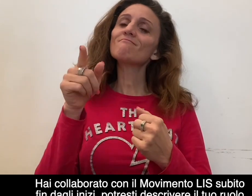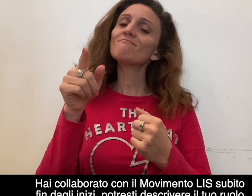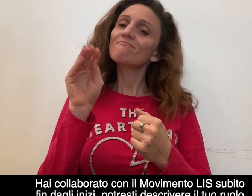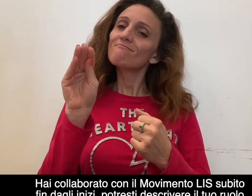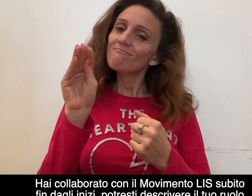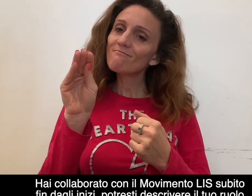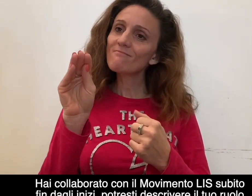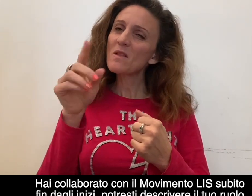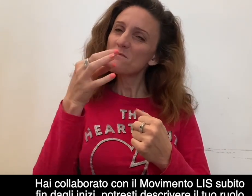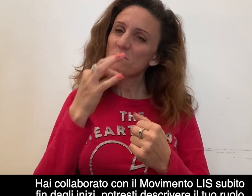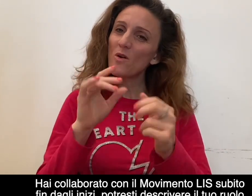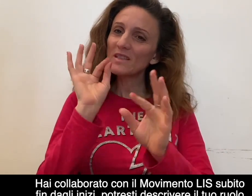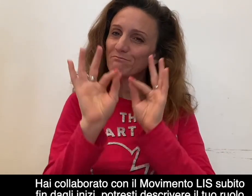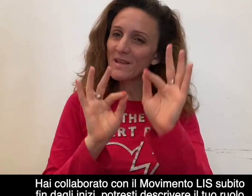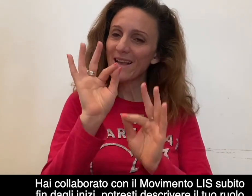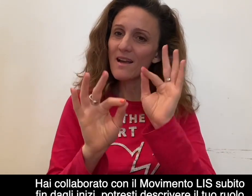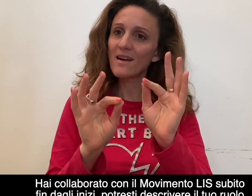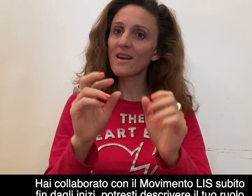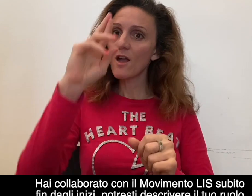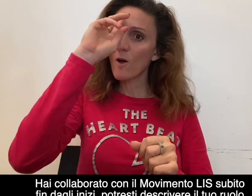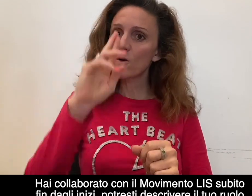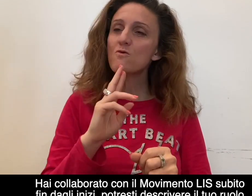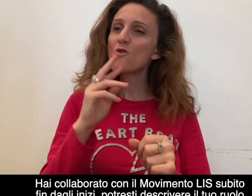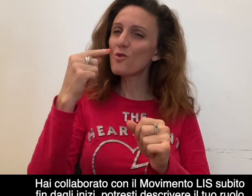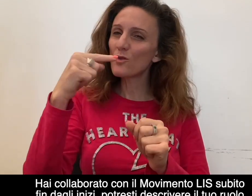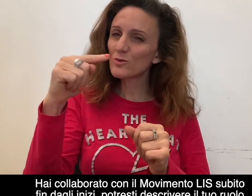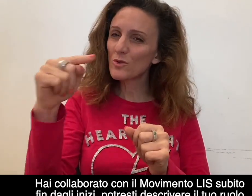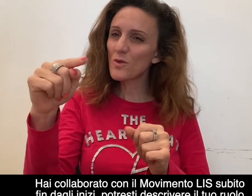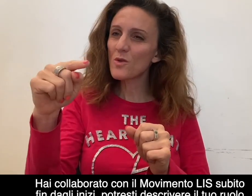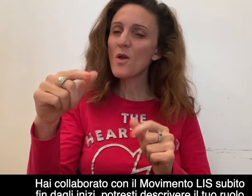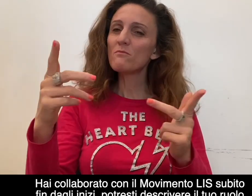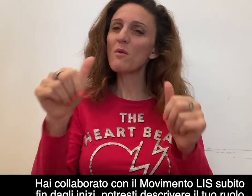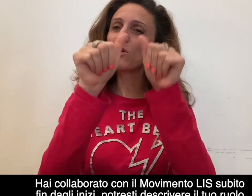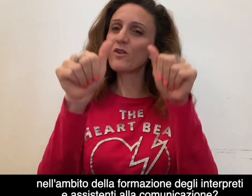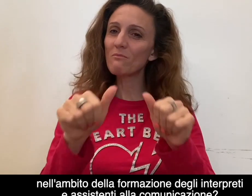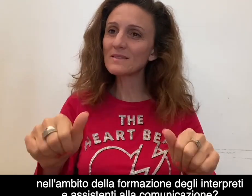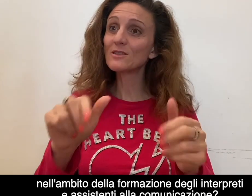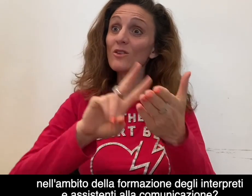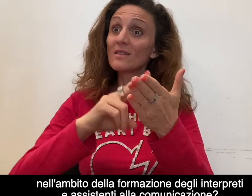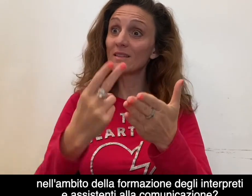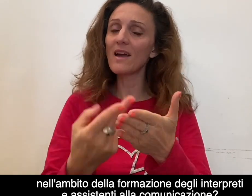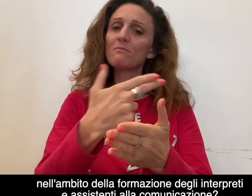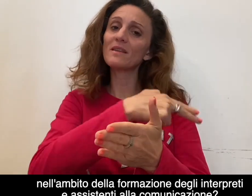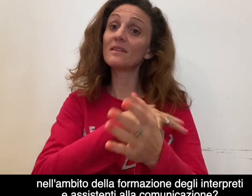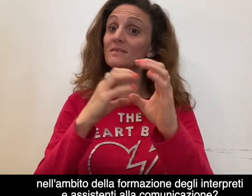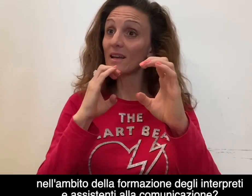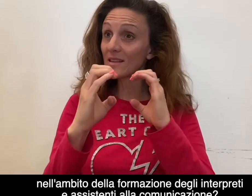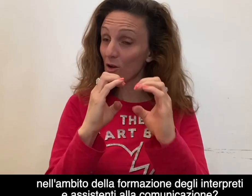domandarti potresti descrivere il tuo ruolo nell'ambito della formazione degli interpreti assistenti alla